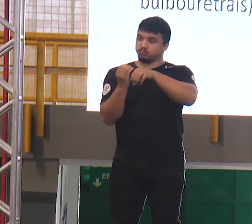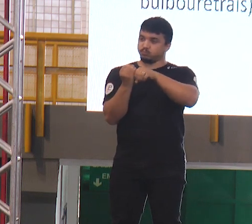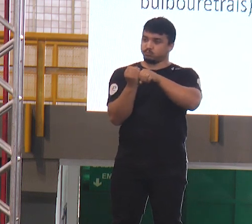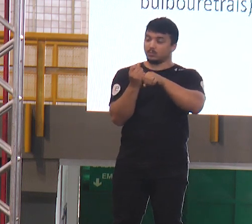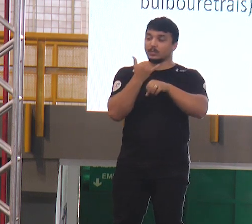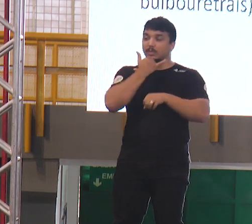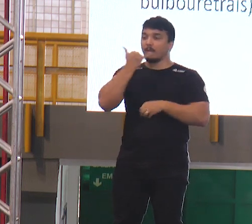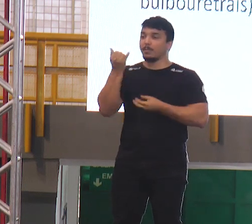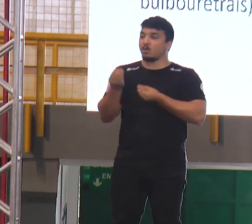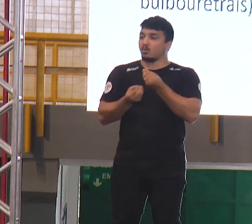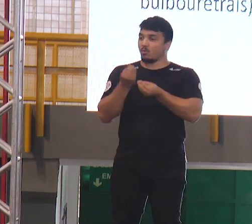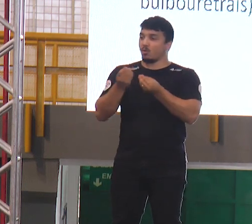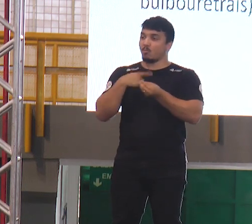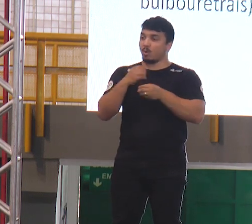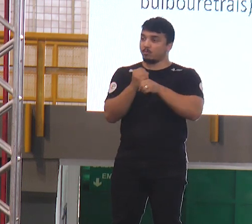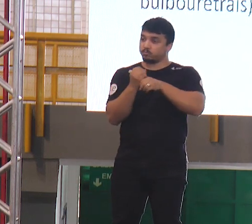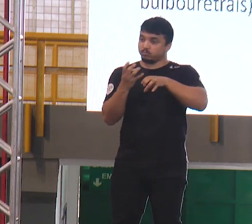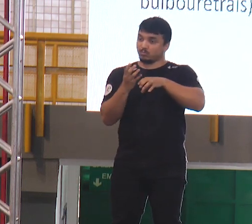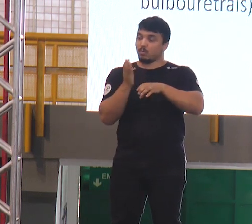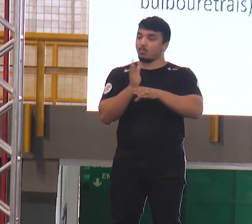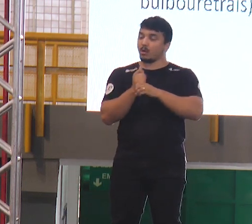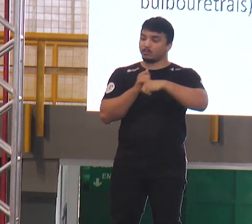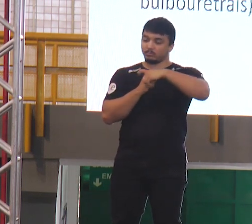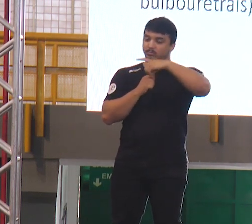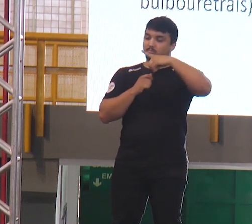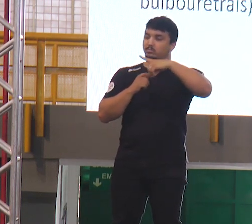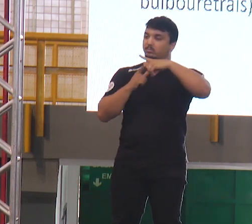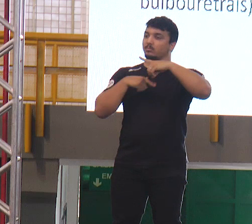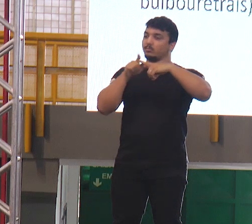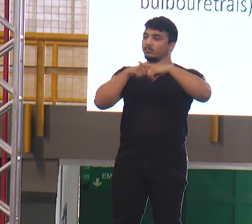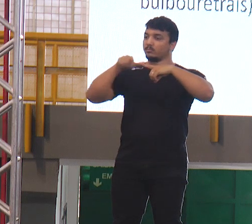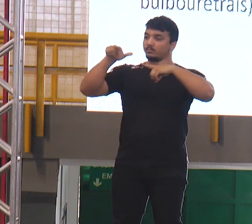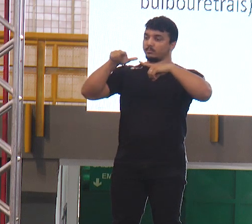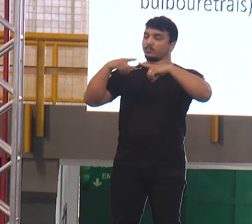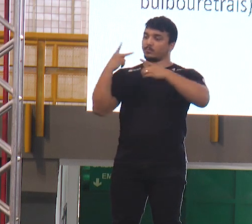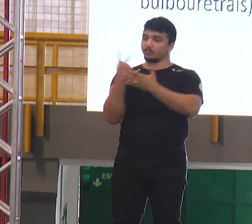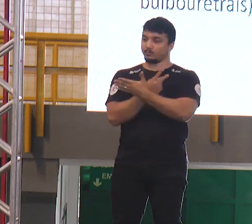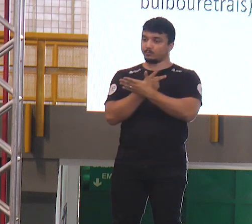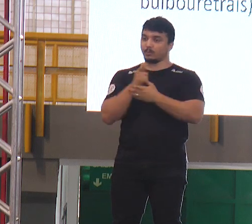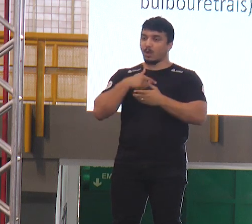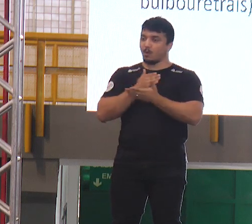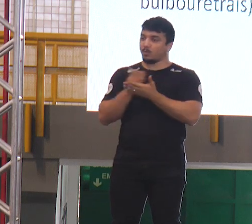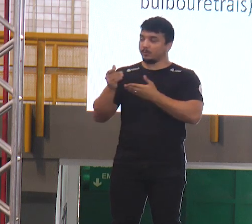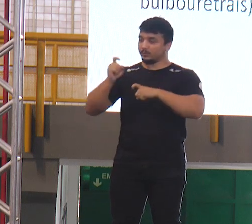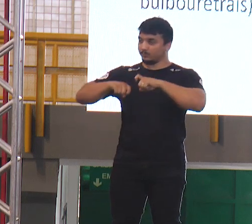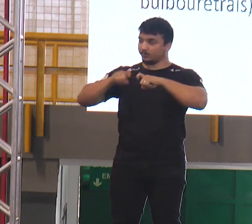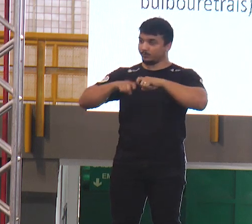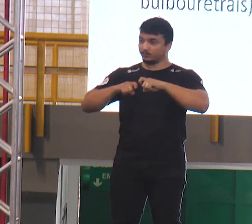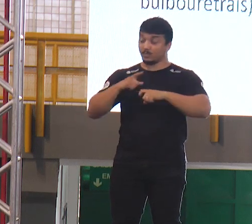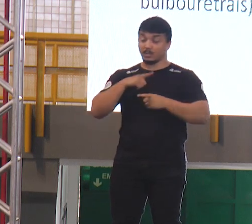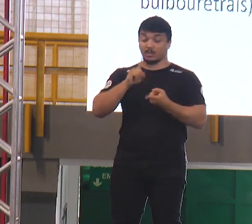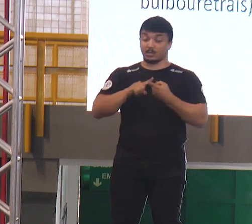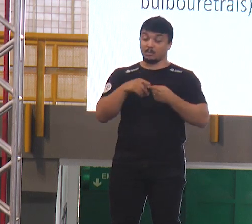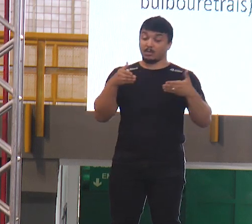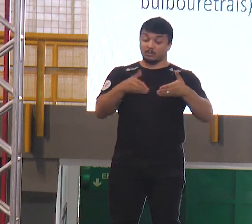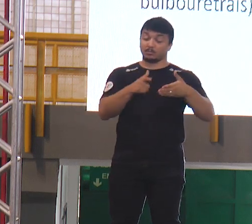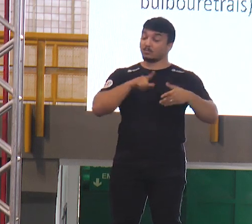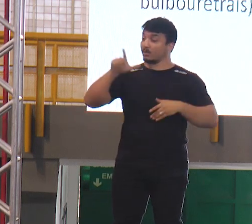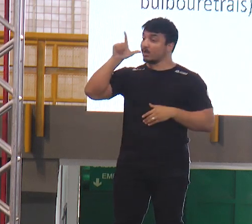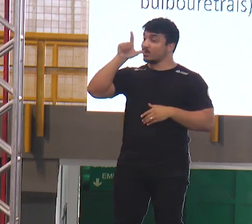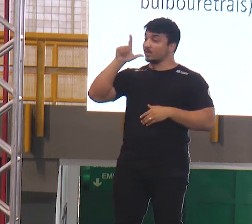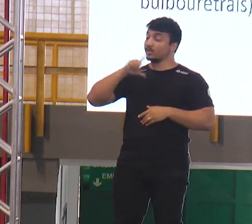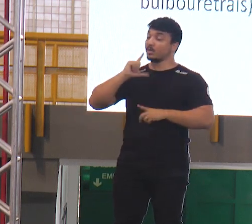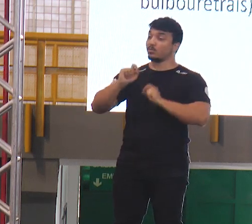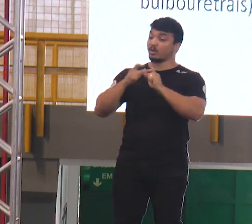receber sangue para o quê? Para inflar e promover uma ereção. Ao mesmo tempo, o pênis, ele vai ser